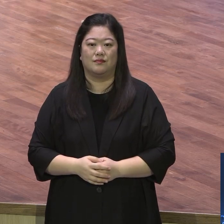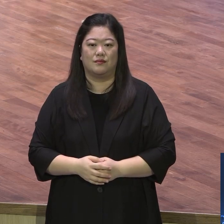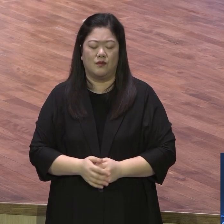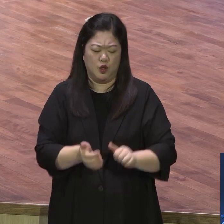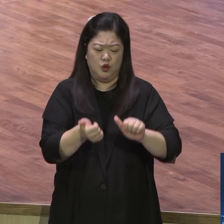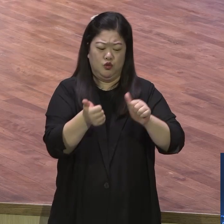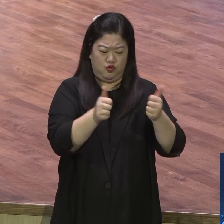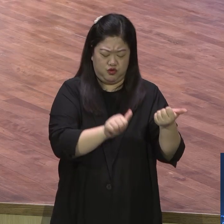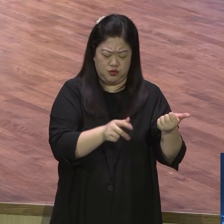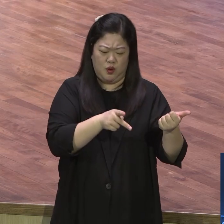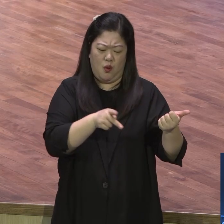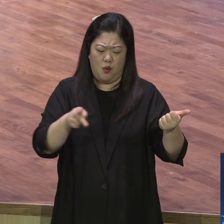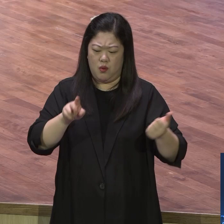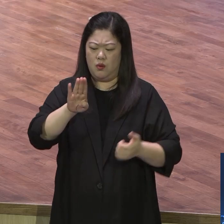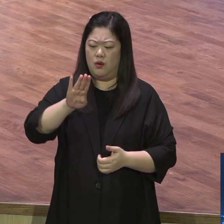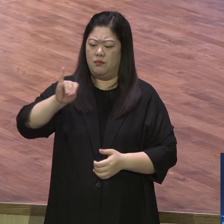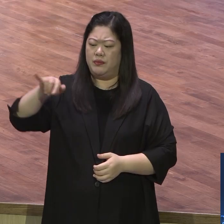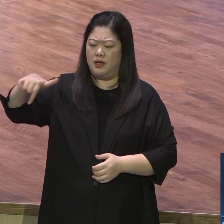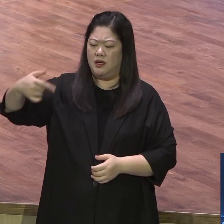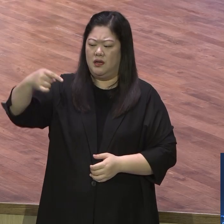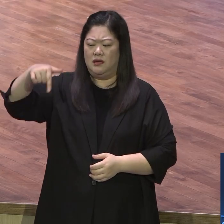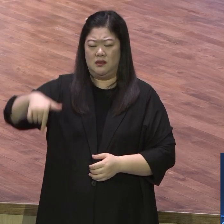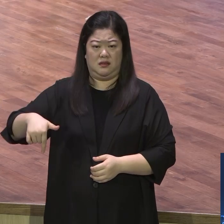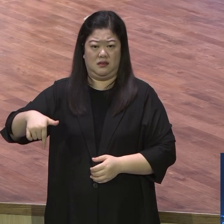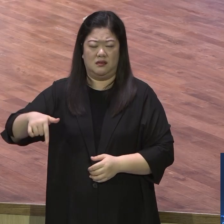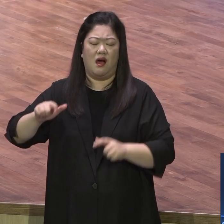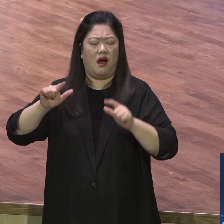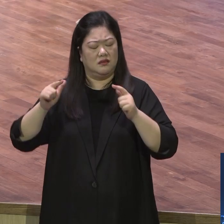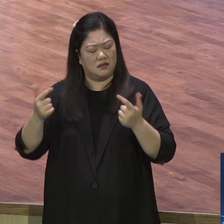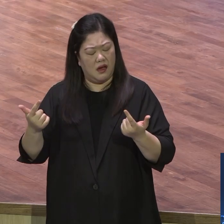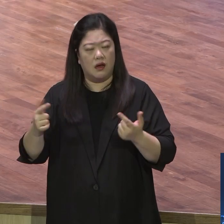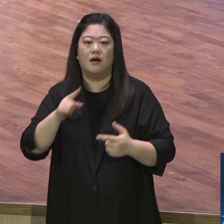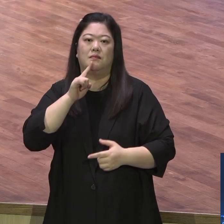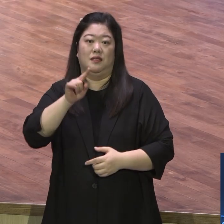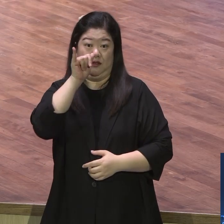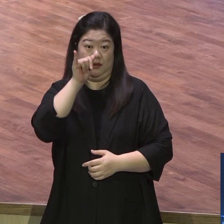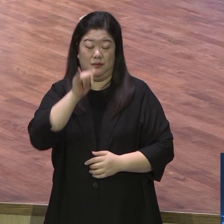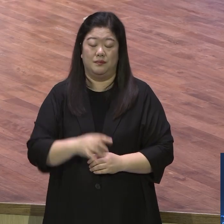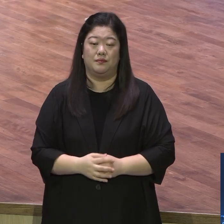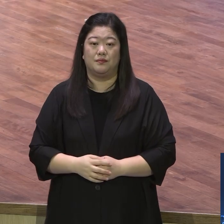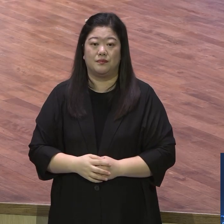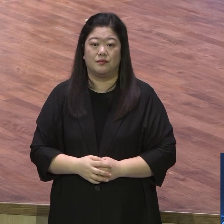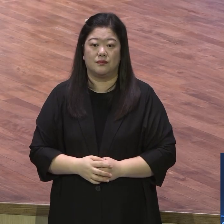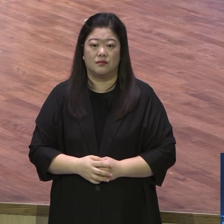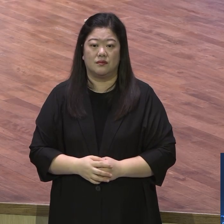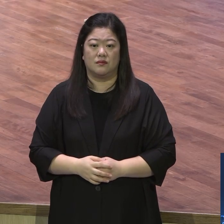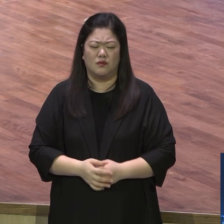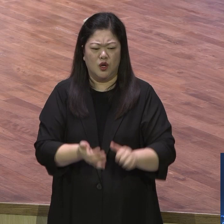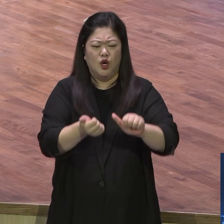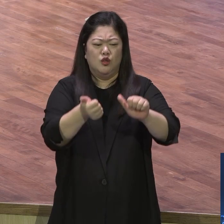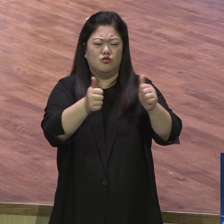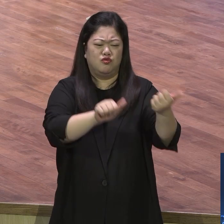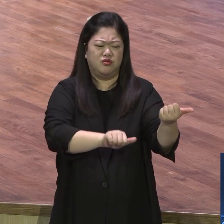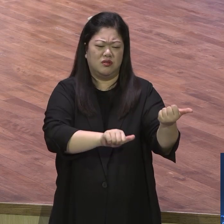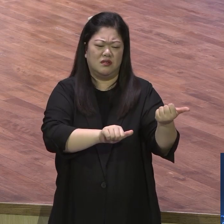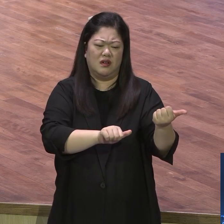비극이란 살아있는 동안 죽도록 놔두는 것이다 라는 말이 있습니다 죽는 게 비극이 아니에요